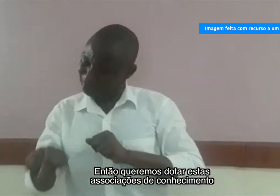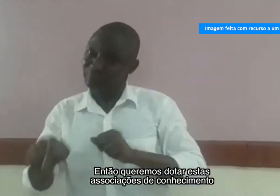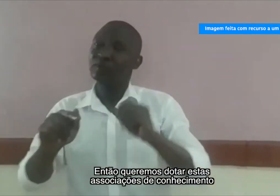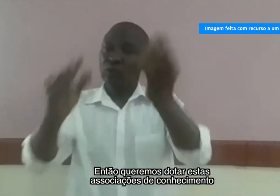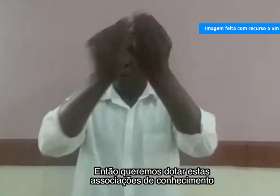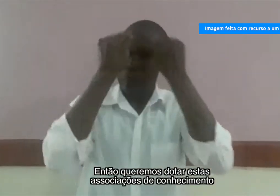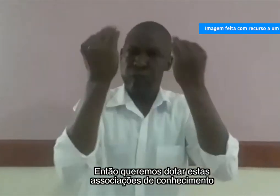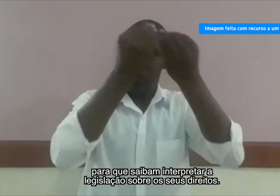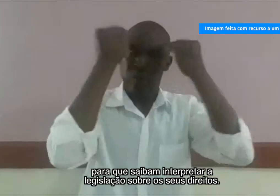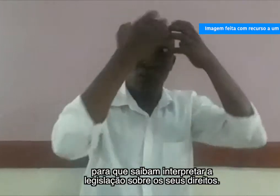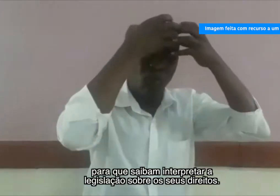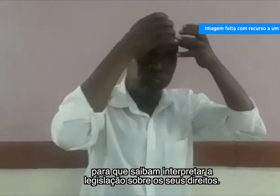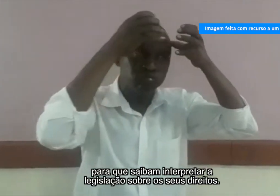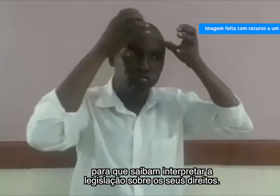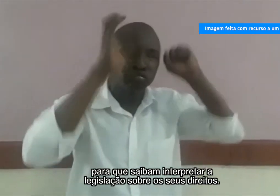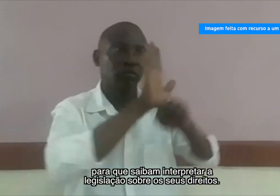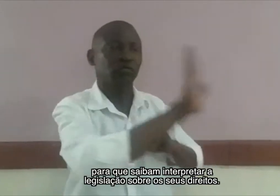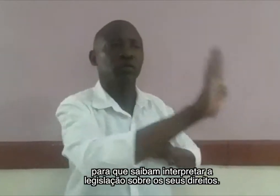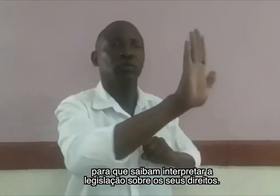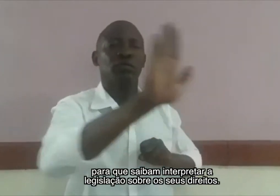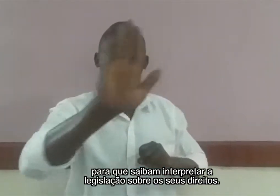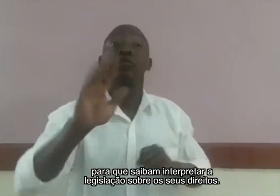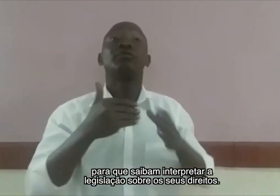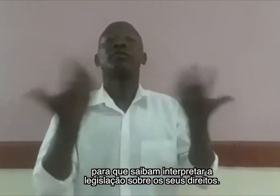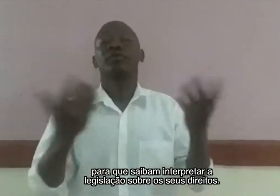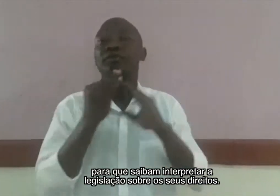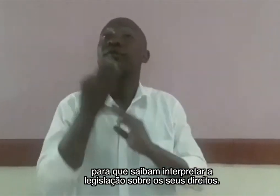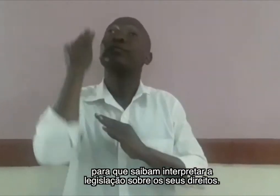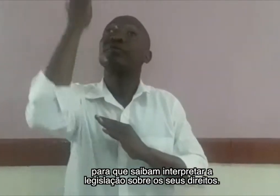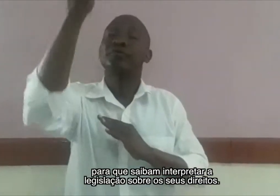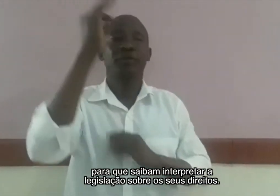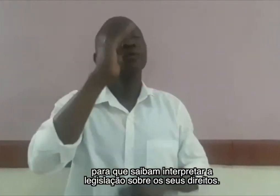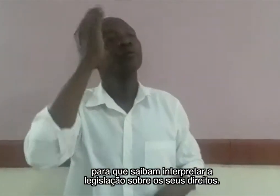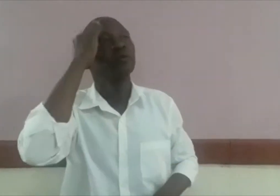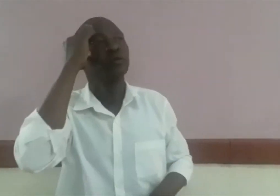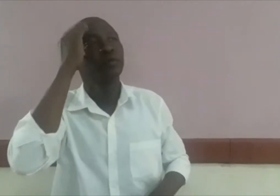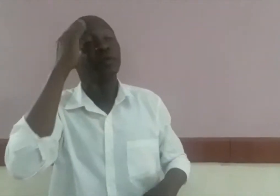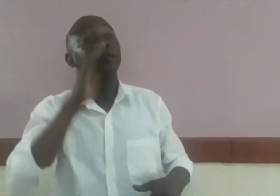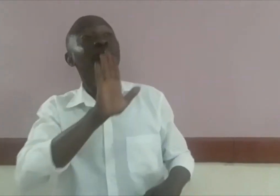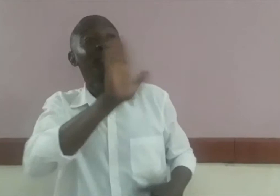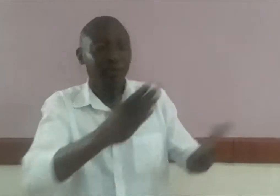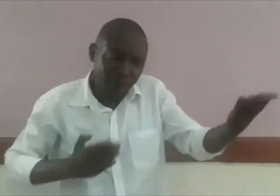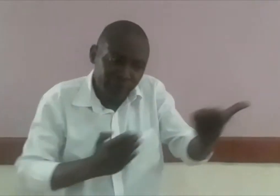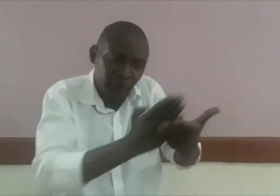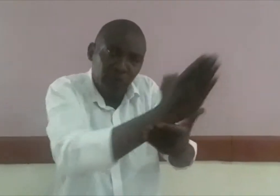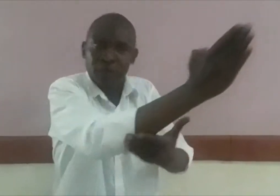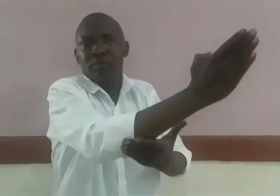de conhecimento para que saibam interpretar as legislações sobre os seus direitos.